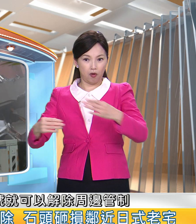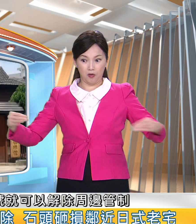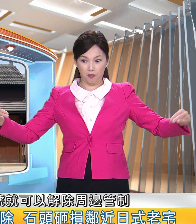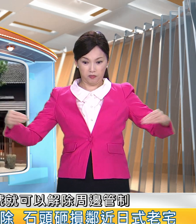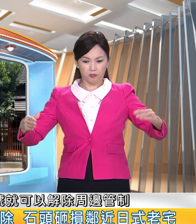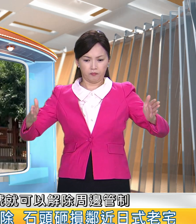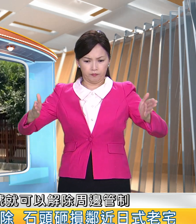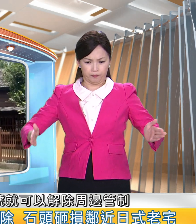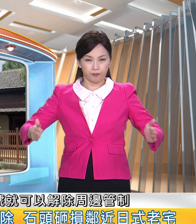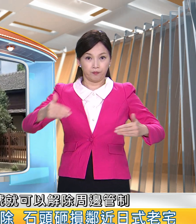制，